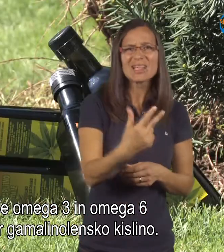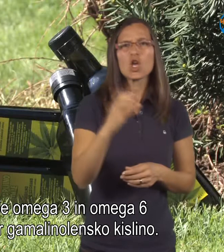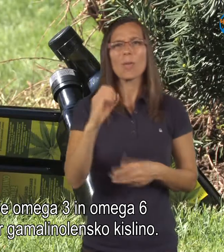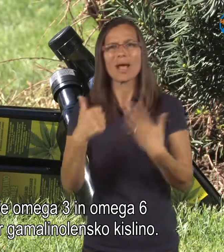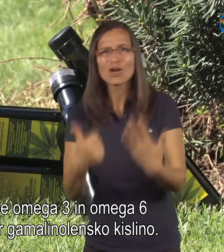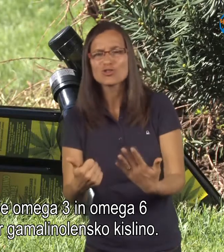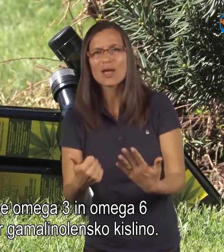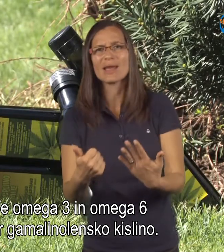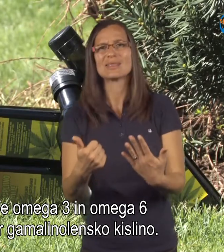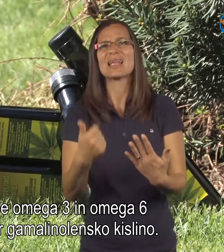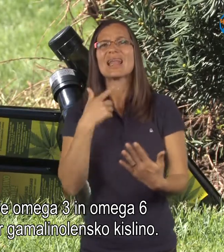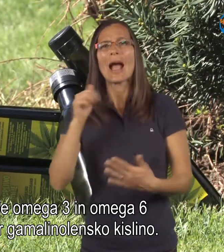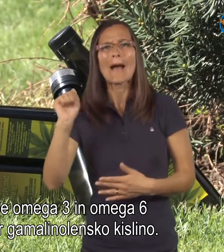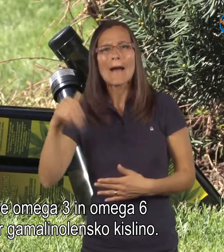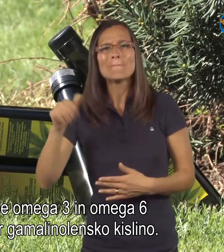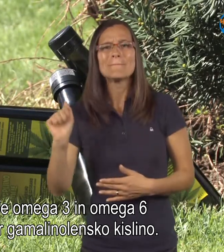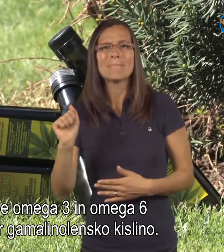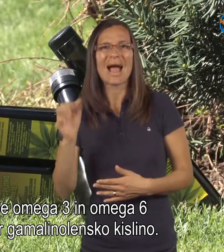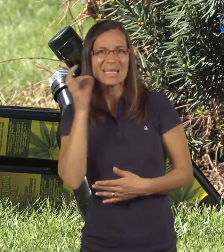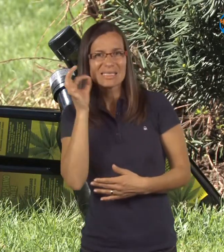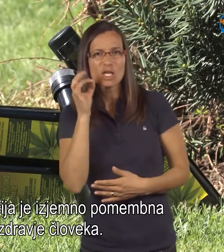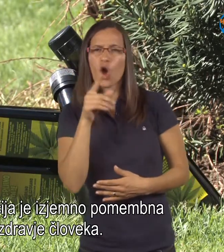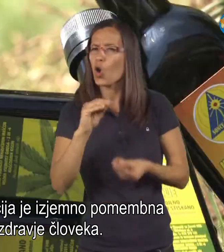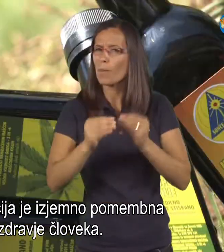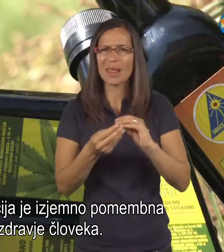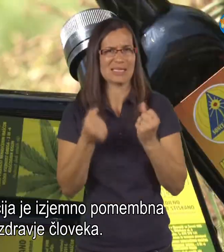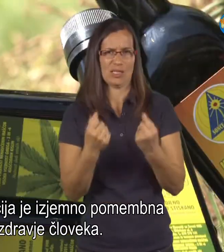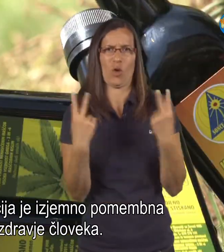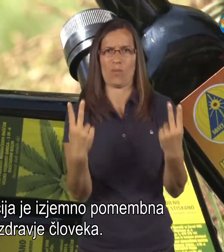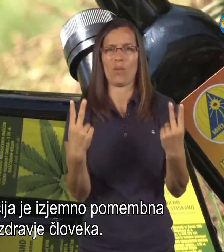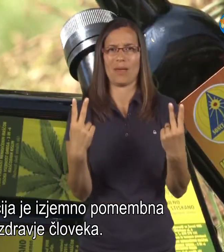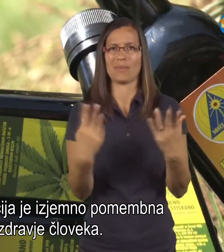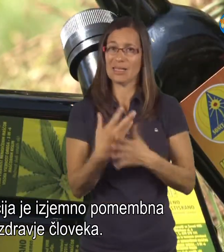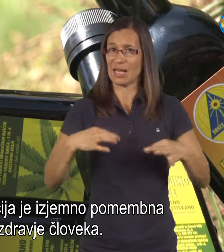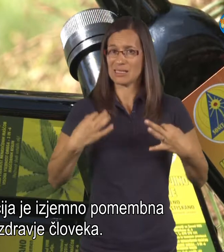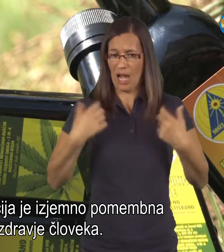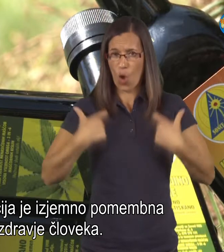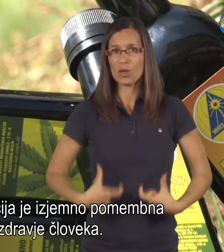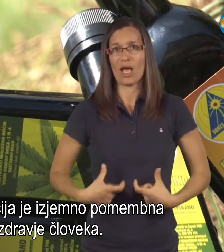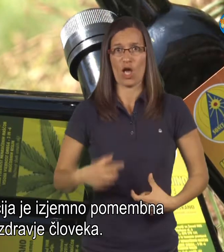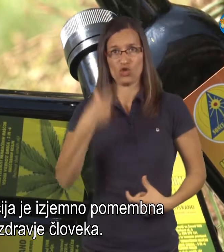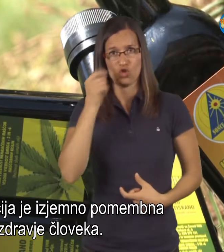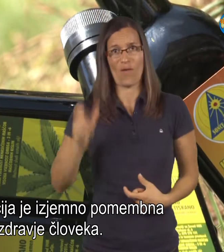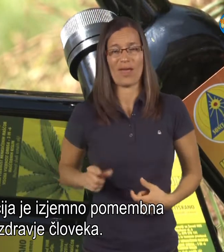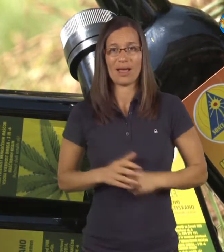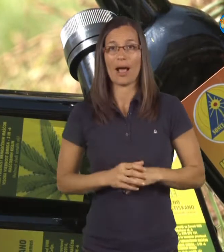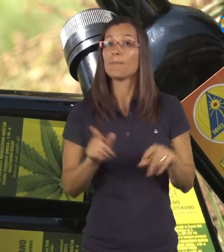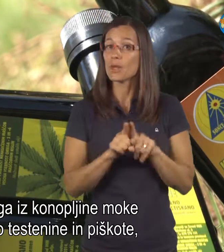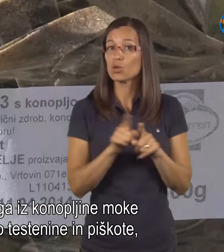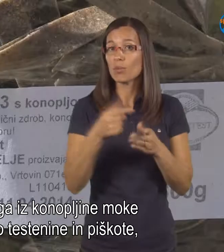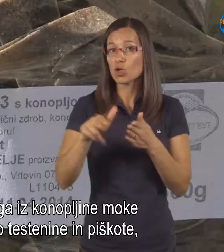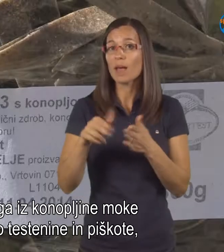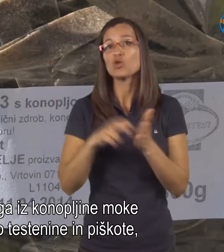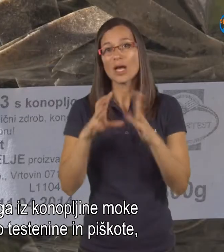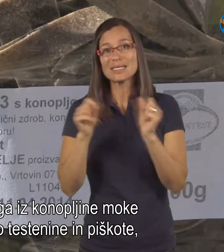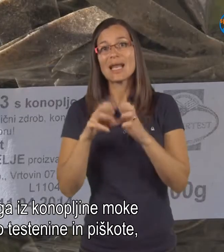omega-3, omega-6 in gamma-linolensko kislino. Ta kombinacija je zelo pomembna za zdravje človeka. Poleg